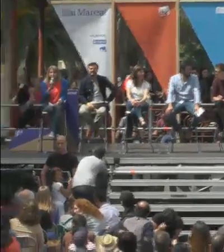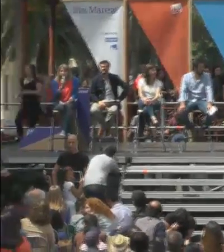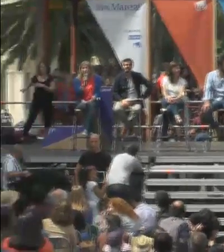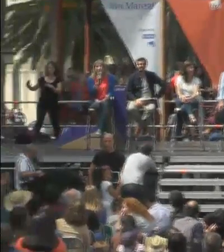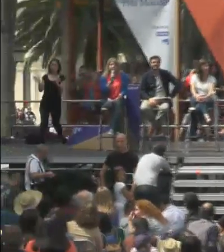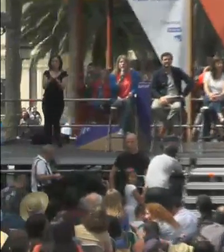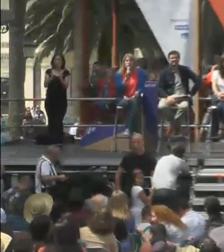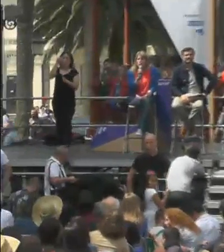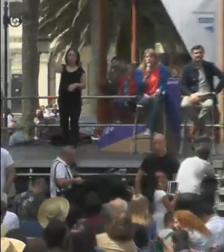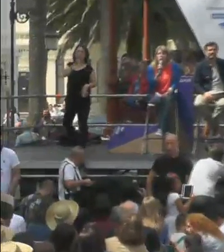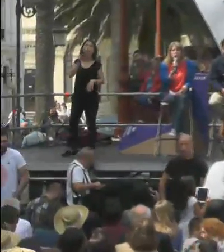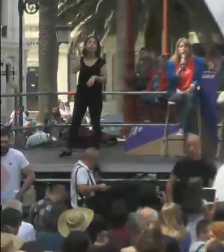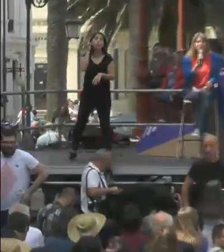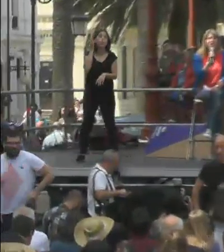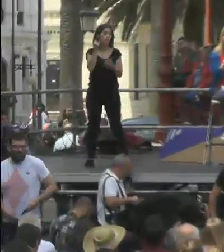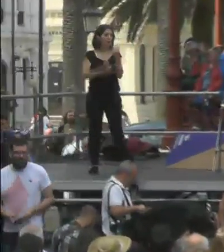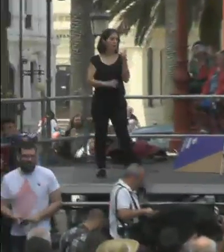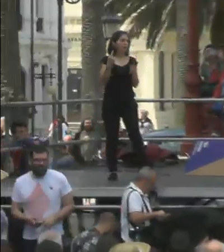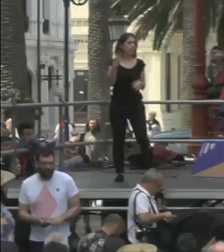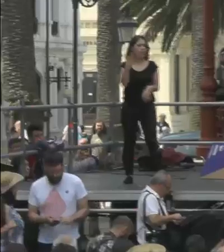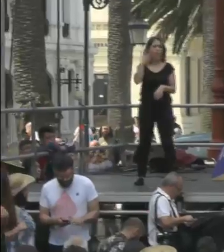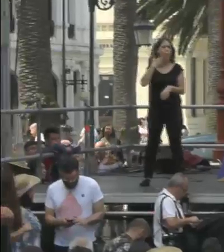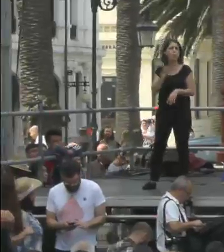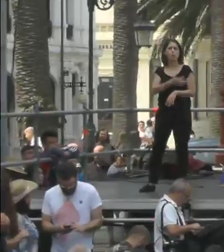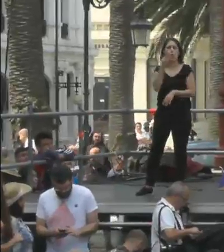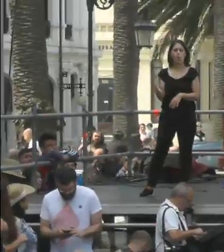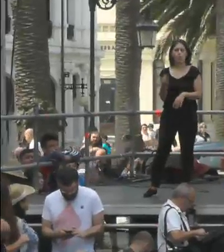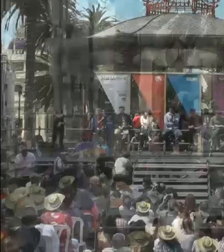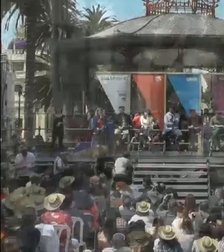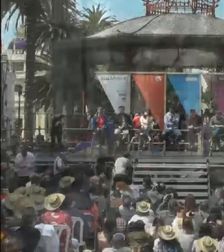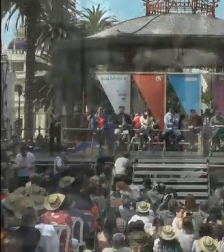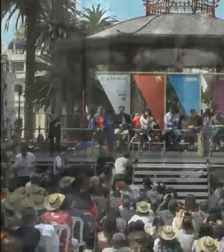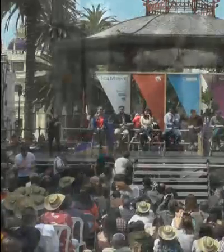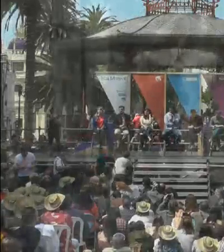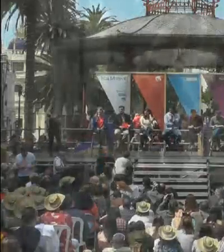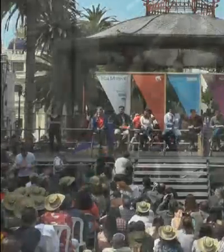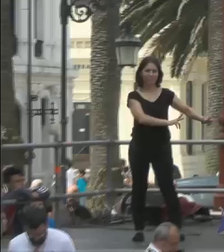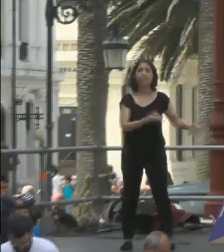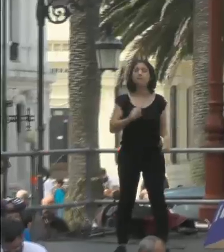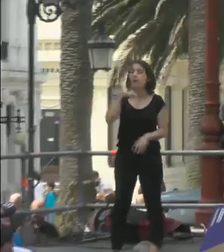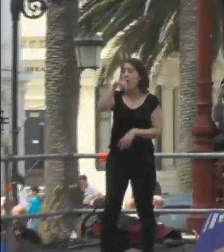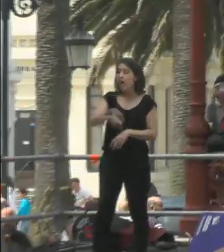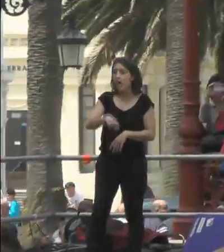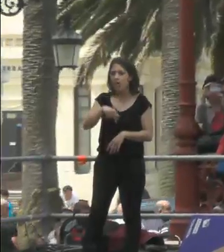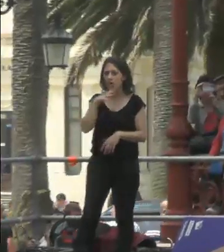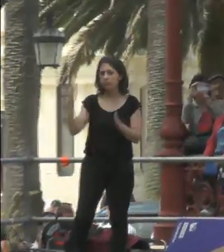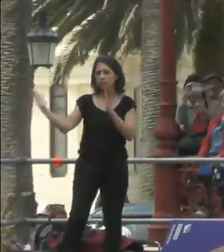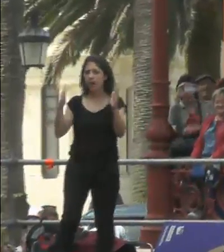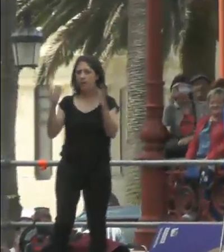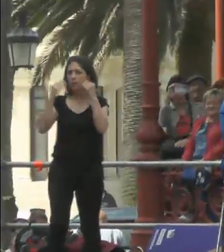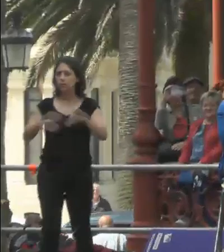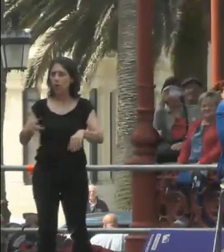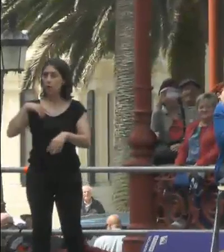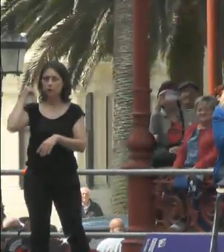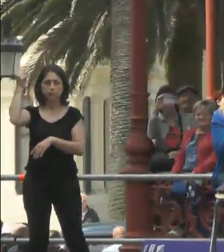e compañeiras que é un luxo e un orgullo estar sentada neste escenario con eles. Este é un momento histórico que levábamos